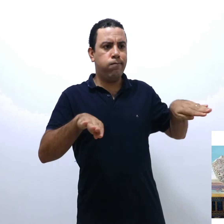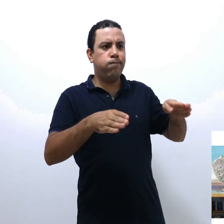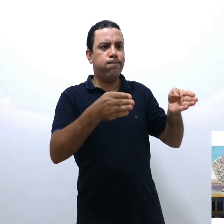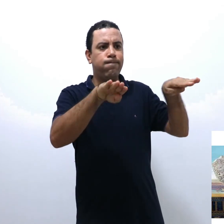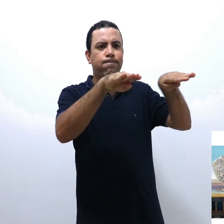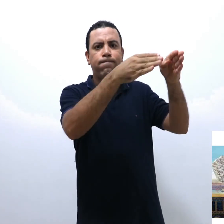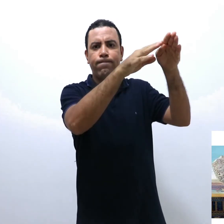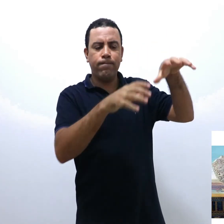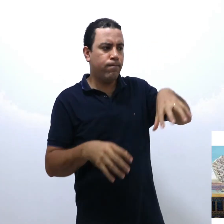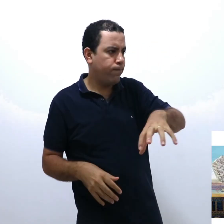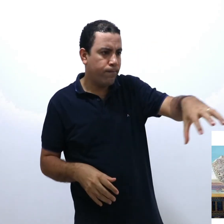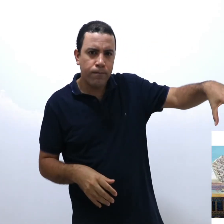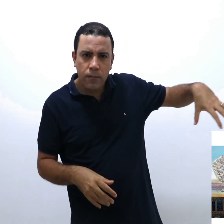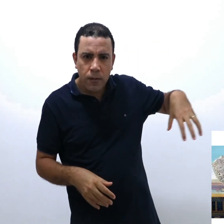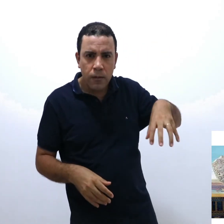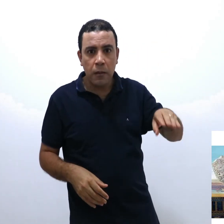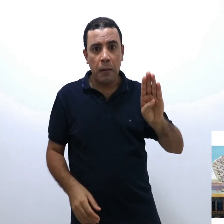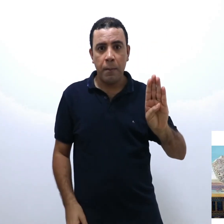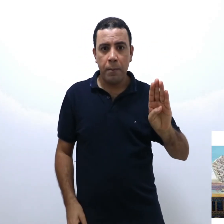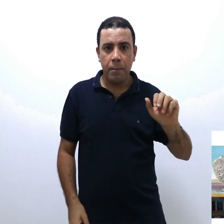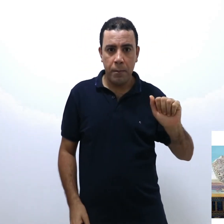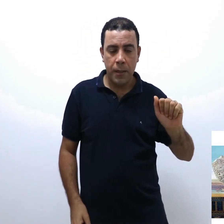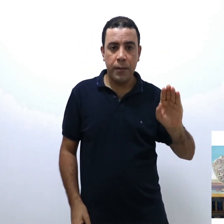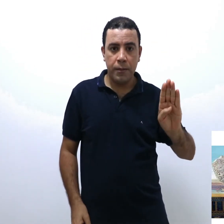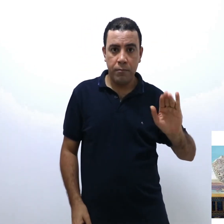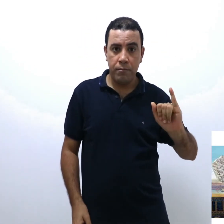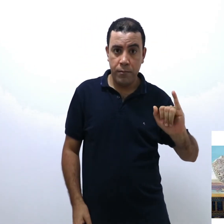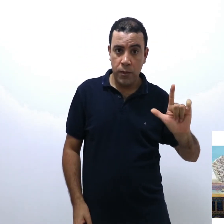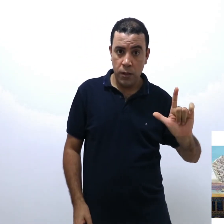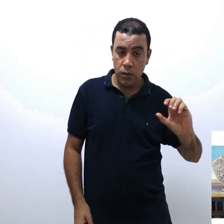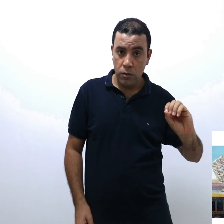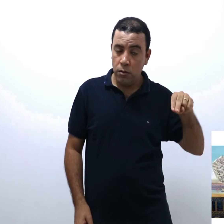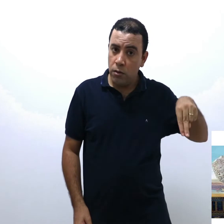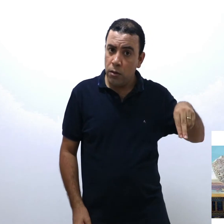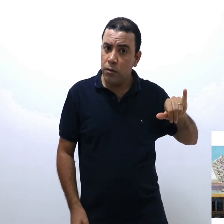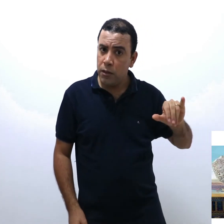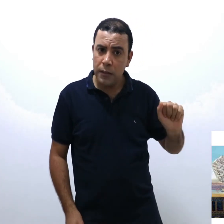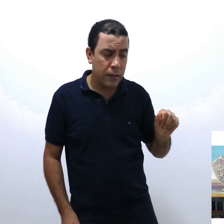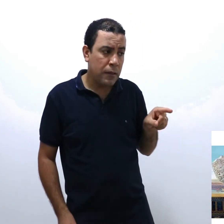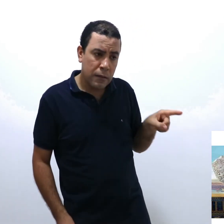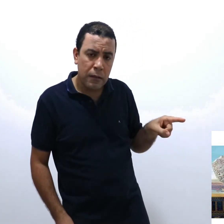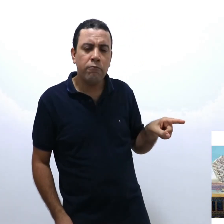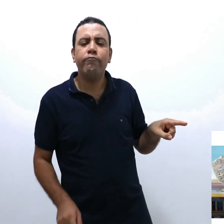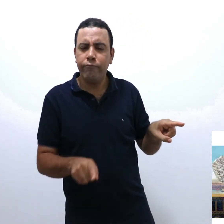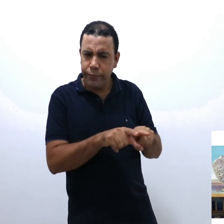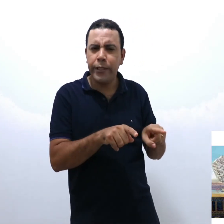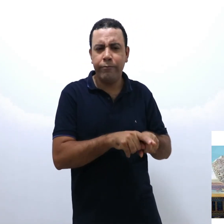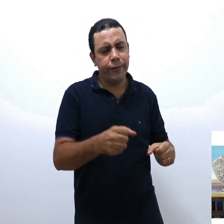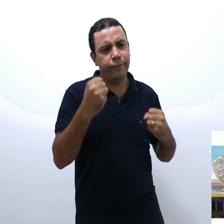teve a região governada com os zigurates, a região da Babilônia, que acabou